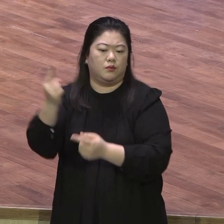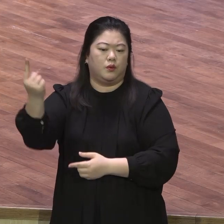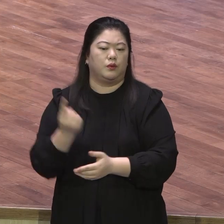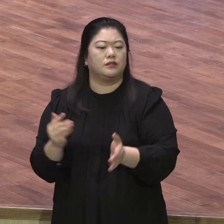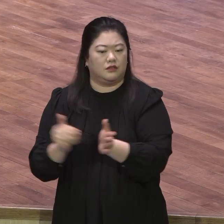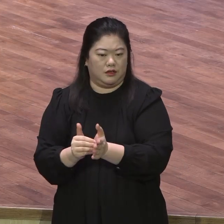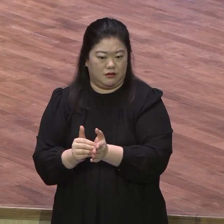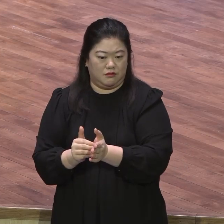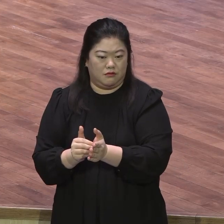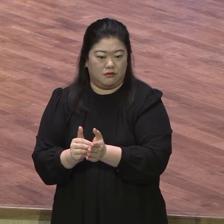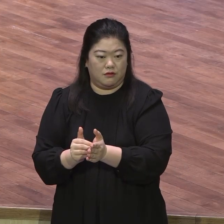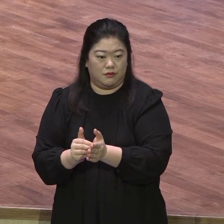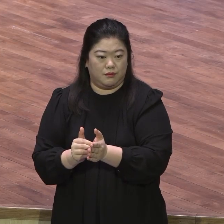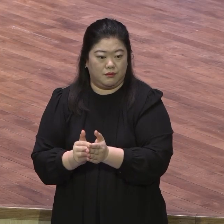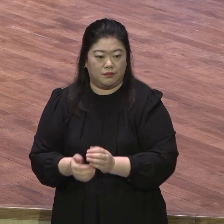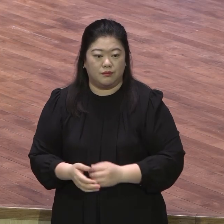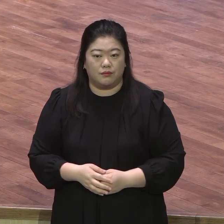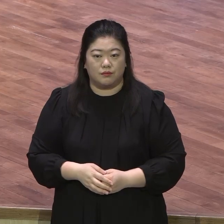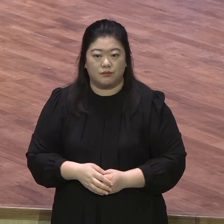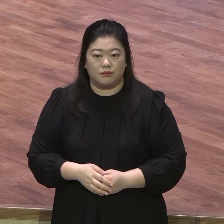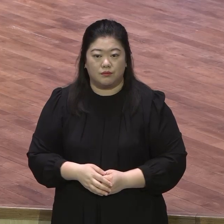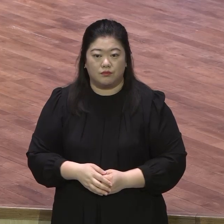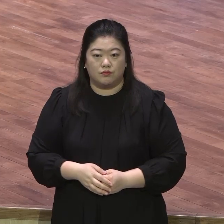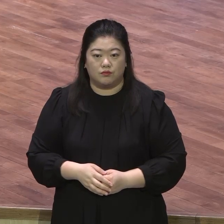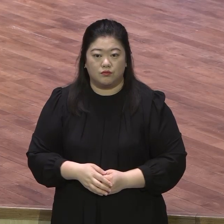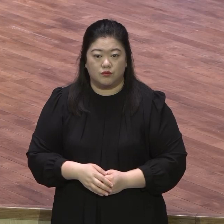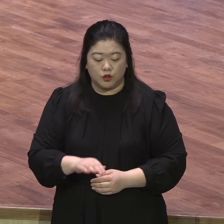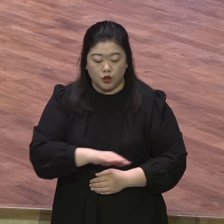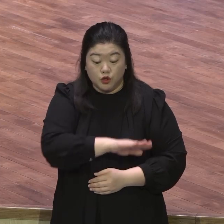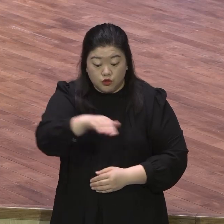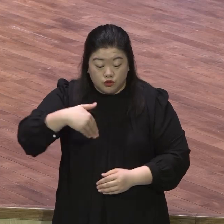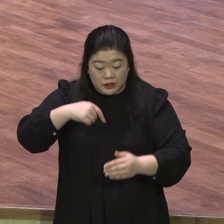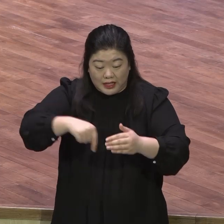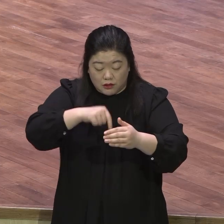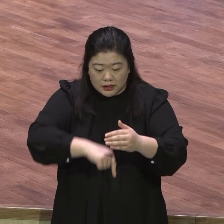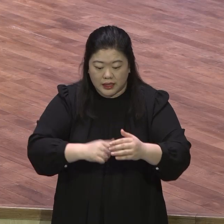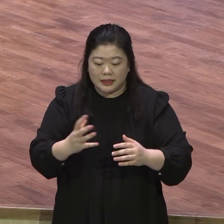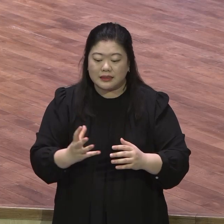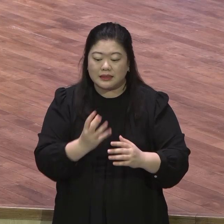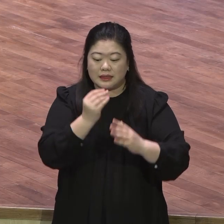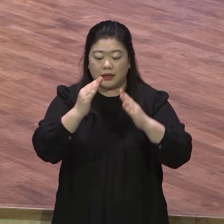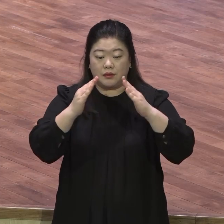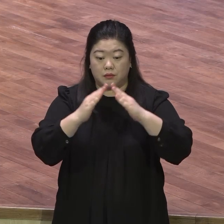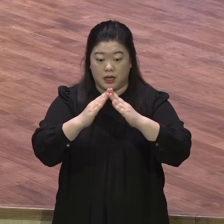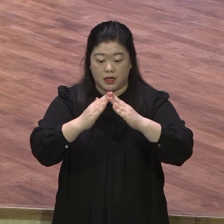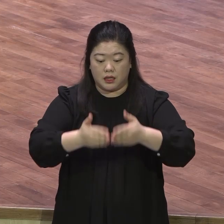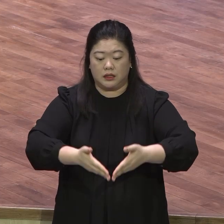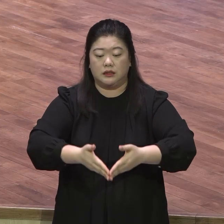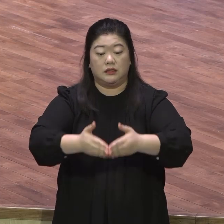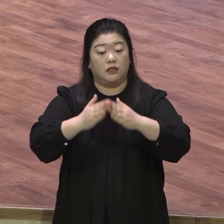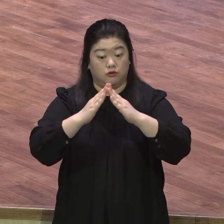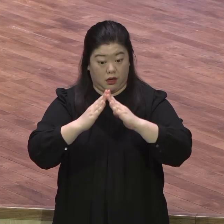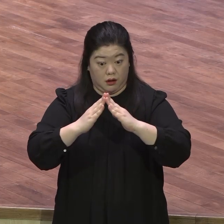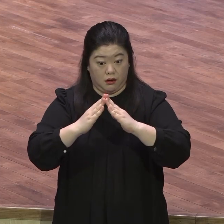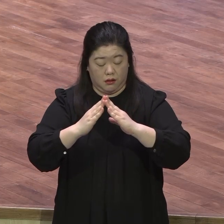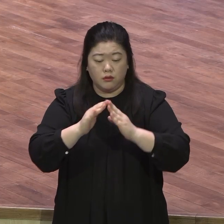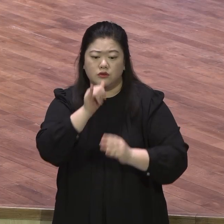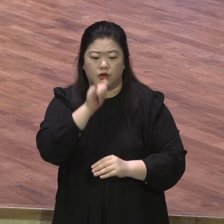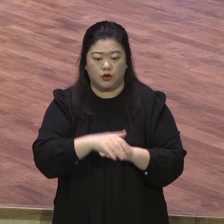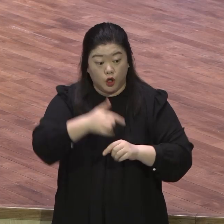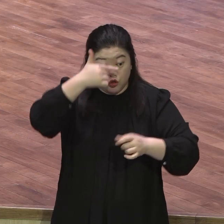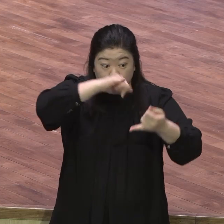재미있는 것은 은혜의 뜻이 우리 가운데 장막을 치고 오시며 우리 가운데 장막을 치고 이렇게